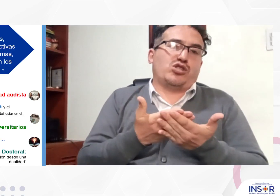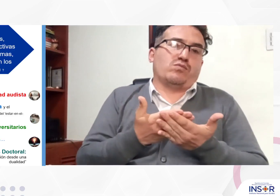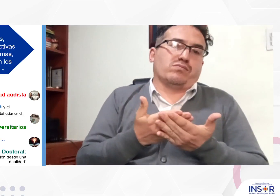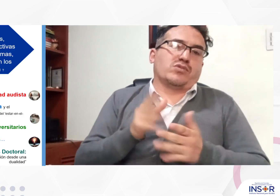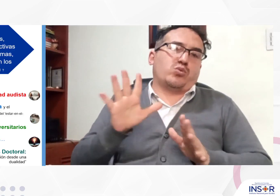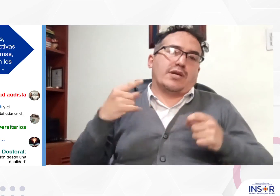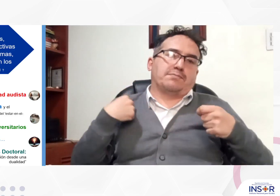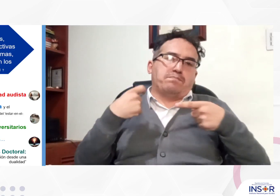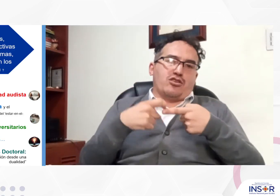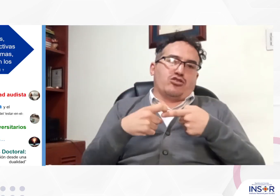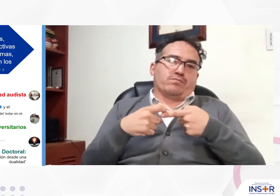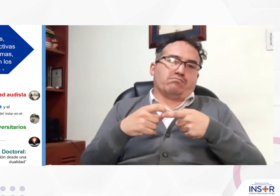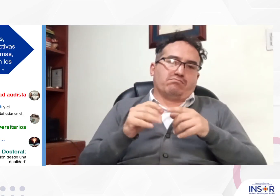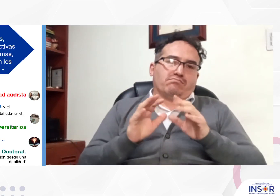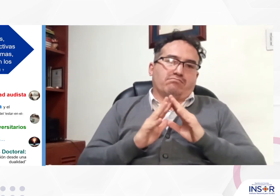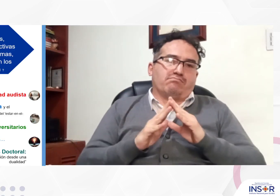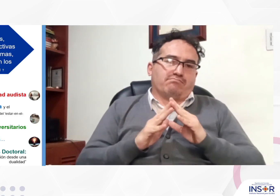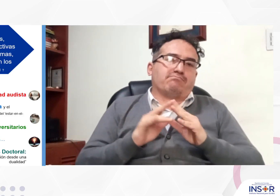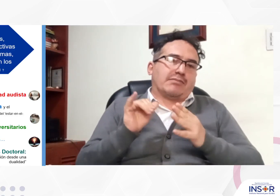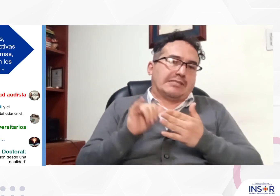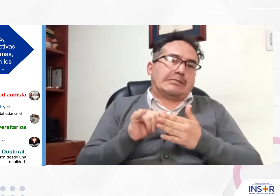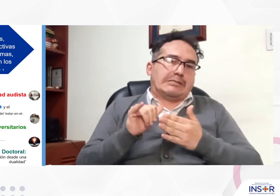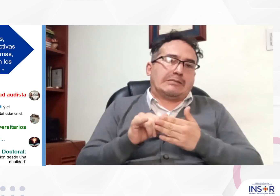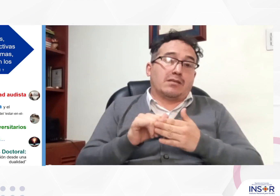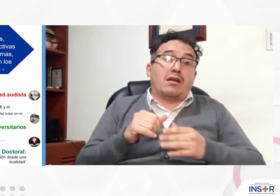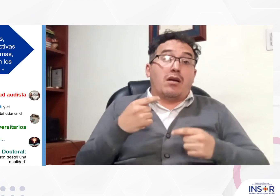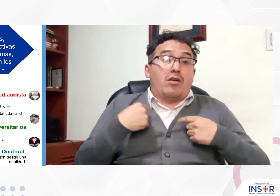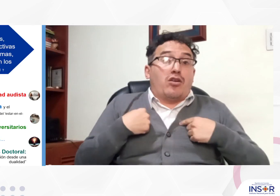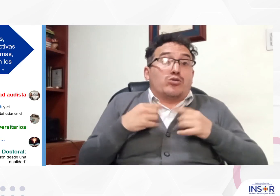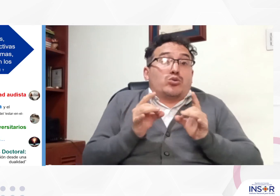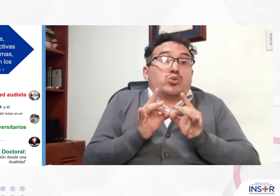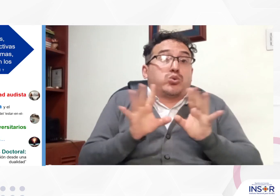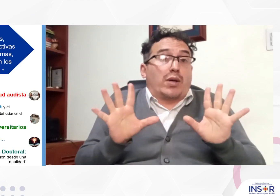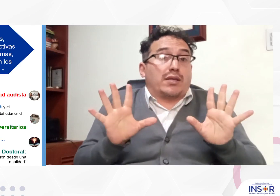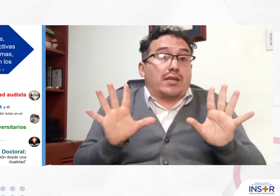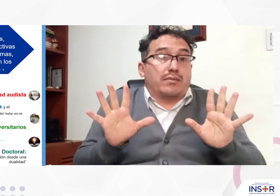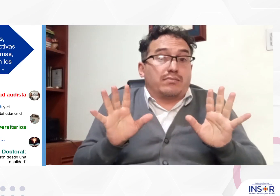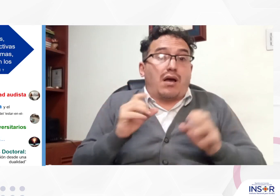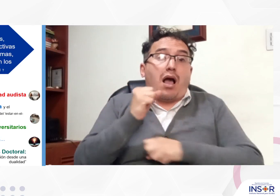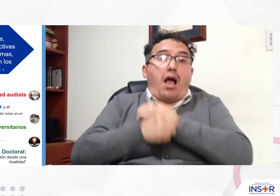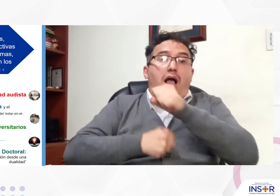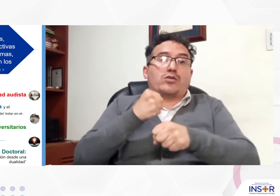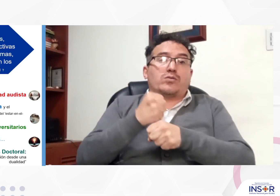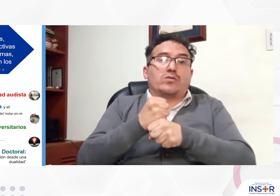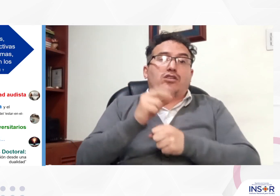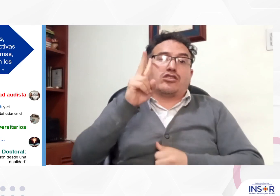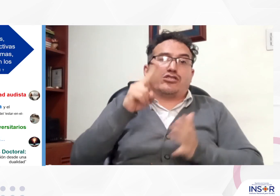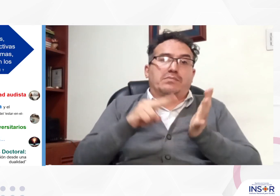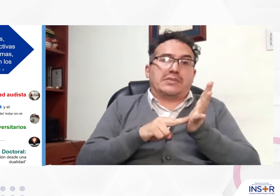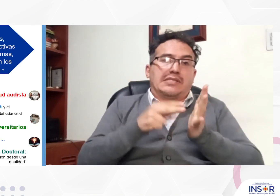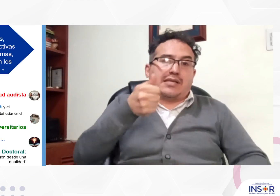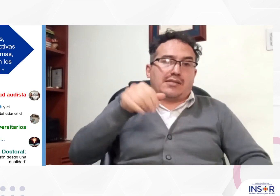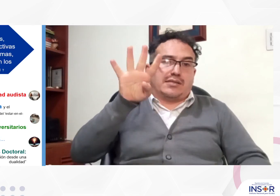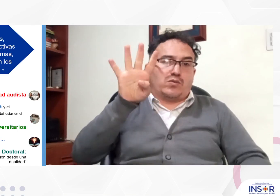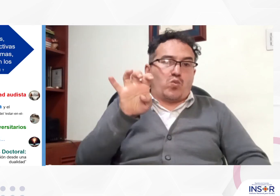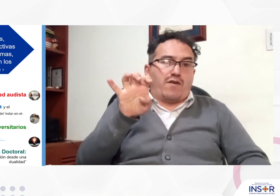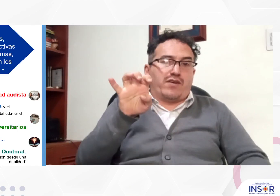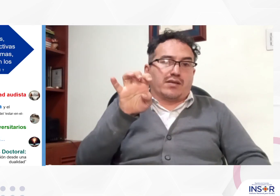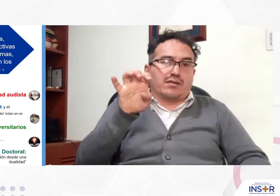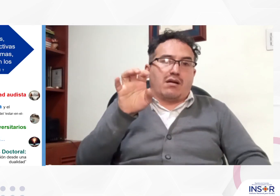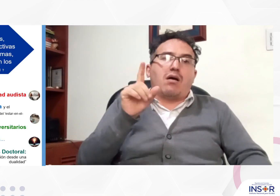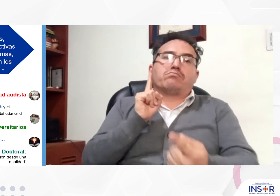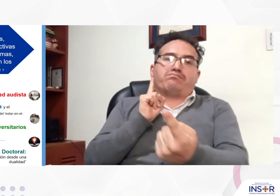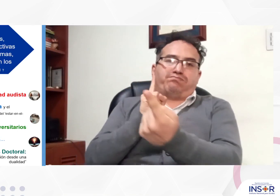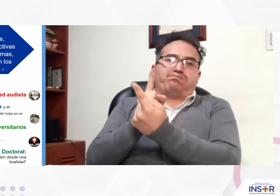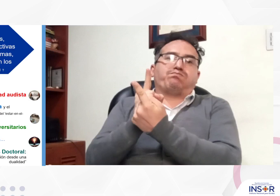en pantalla en el proceso de traducción al español. Es importante y tuve la oportunidad en el